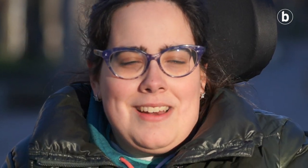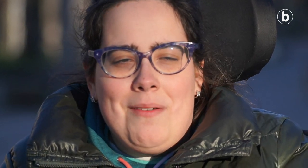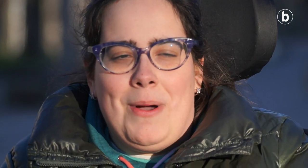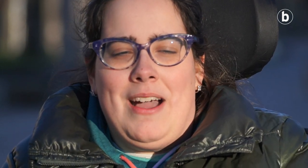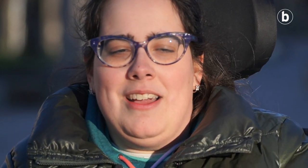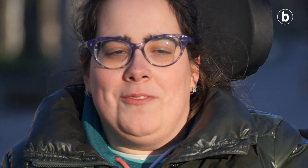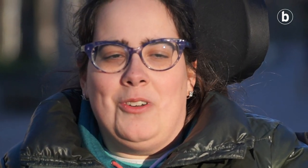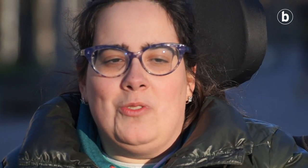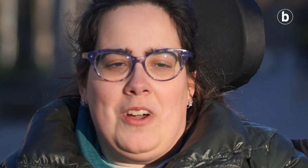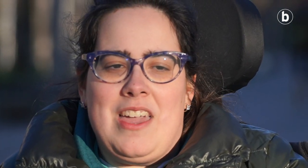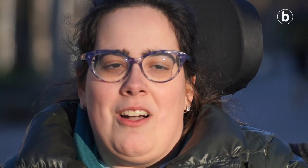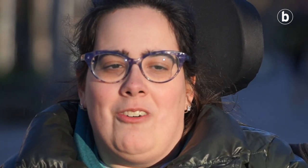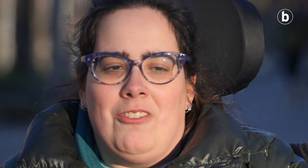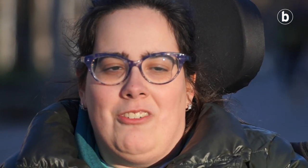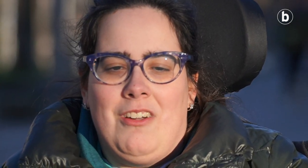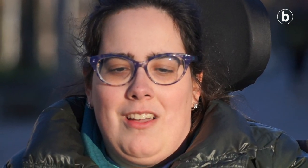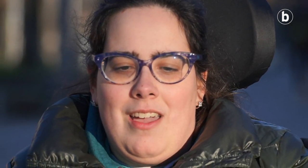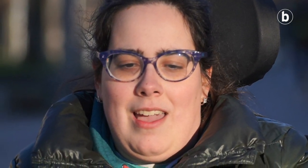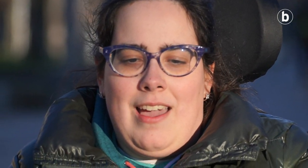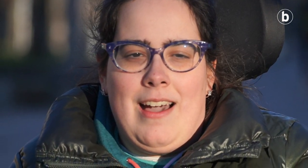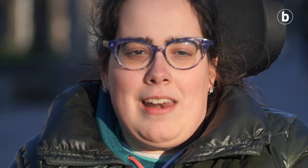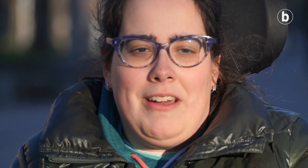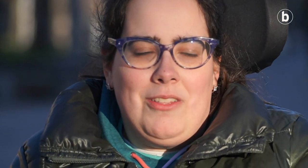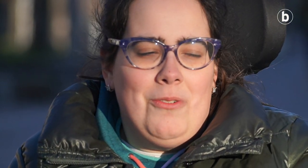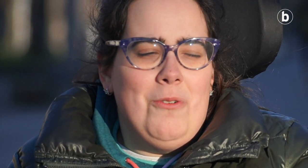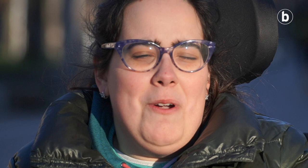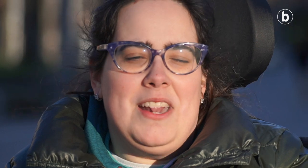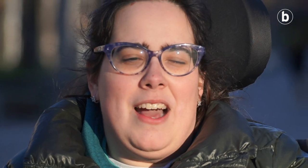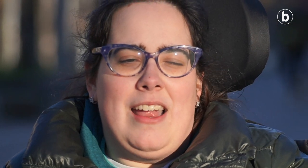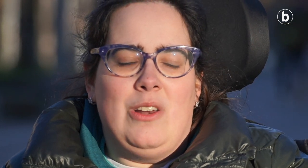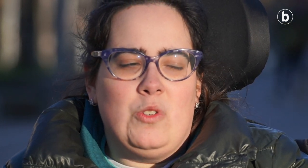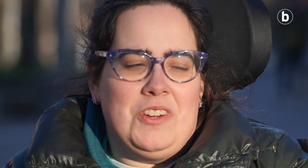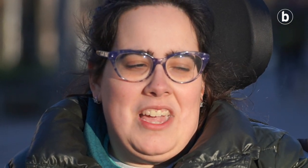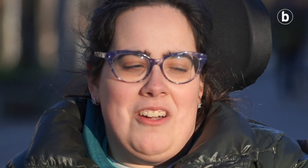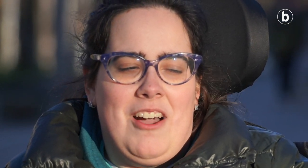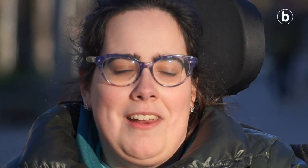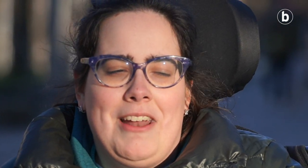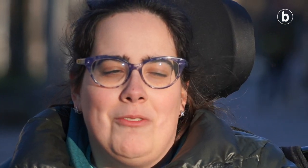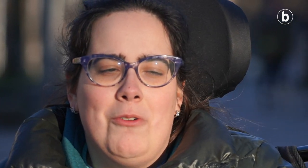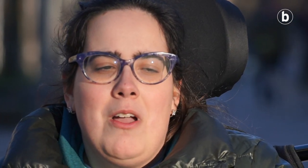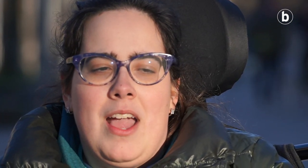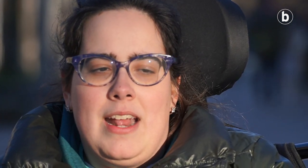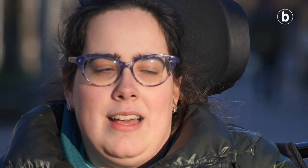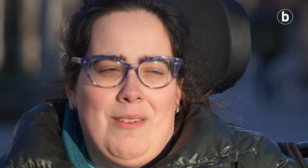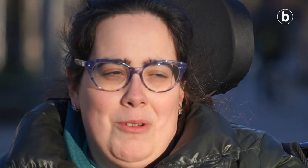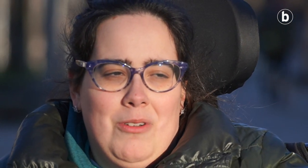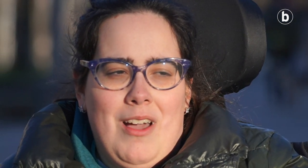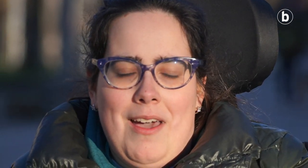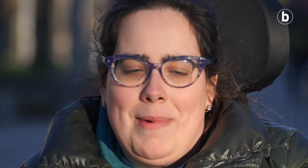Azkenean ba, esfortzu gehiago jarri behar dugu eta ilusio gehiago jarri behar dugu eta bueno,